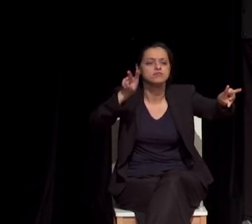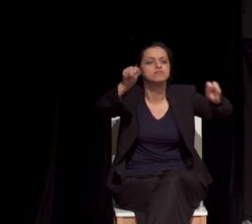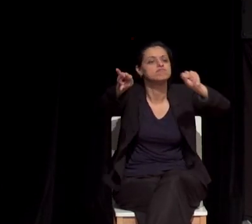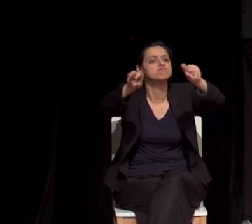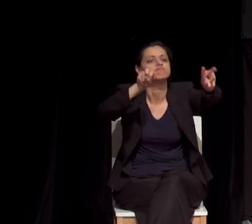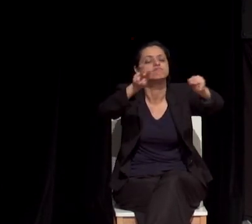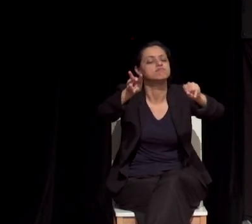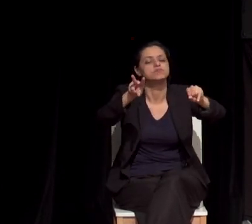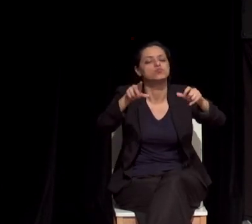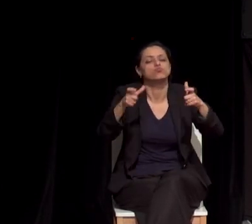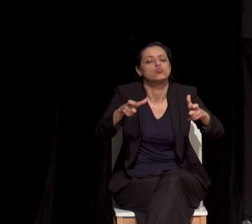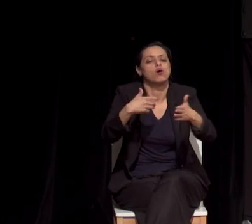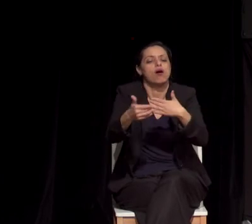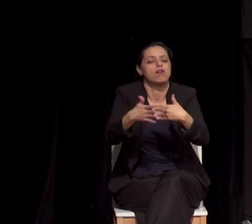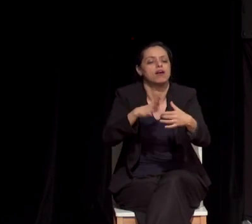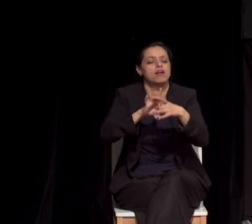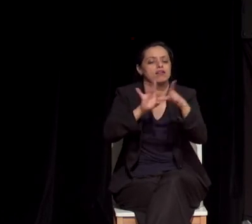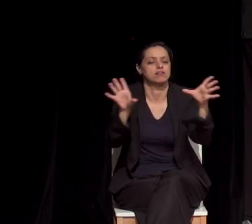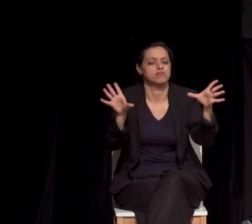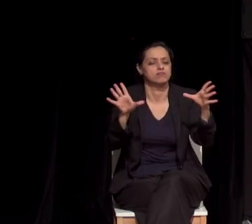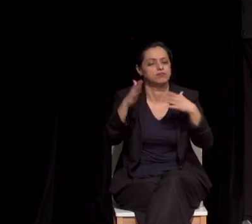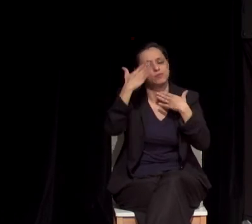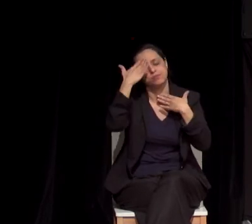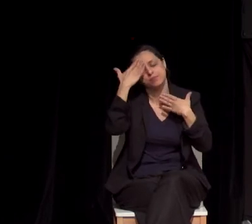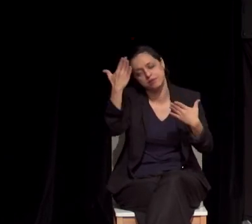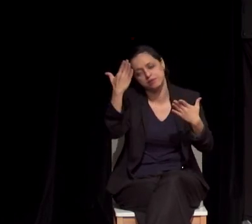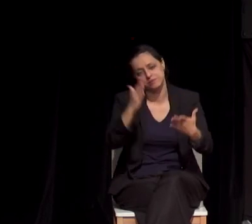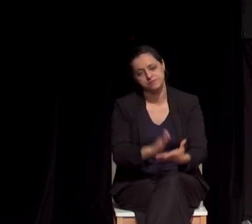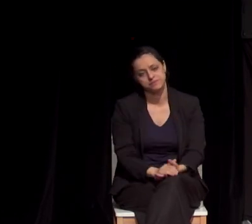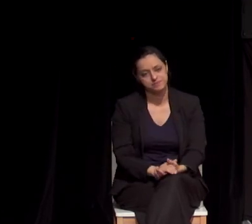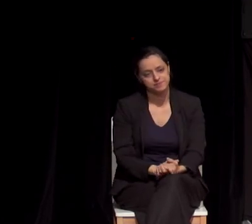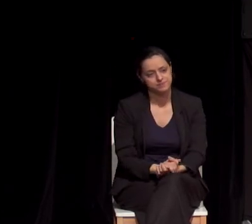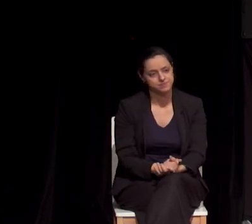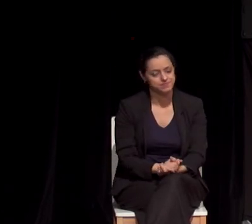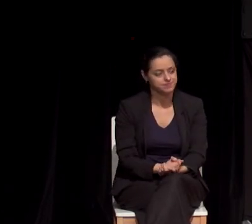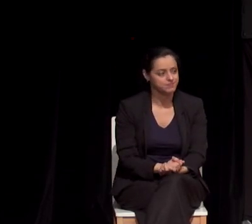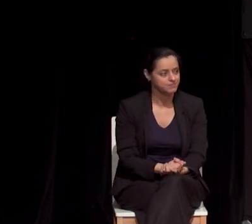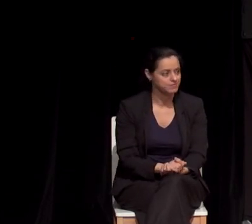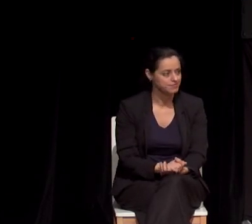brasileira. Muito obrigada. Lucas, a palavra é sua.